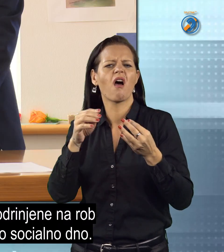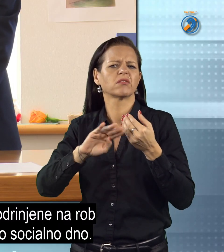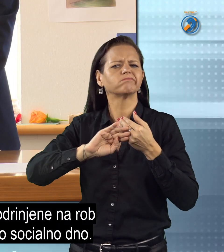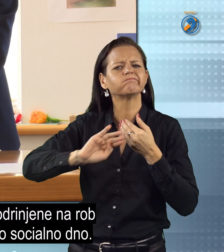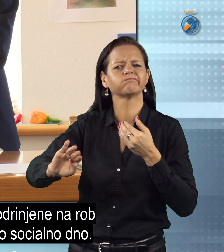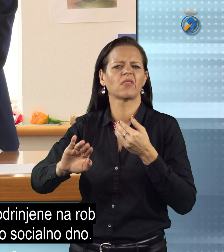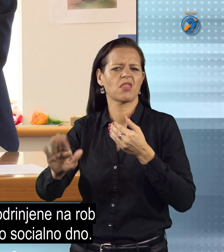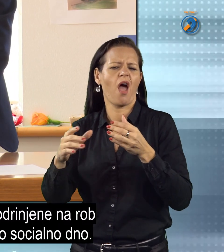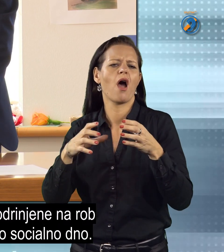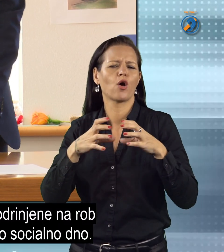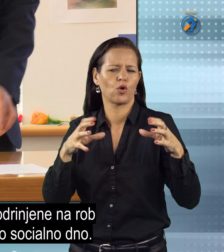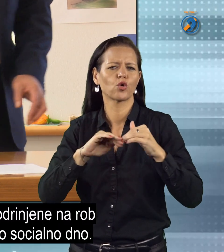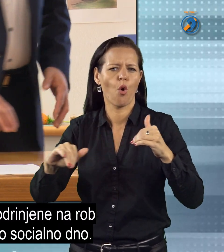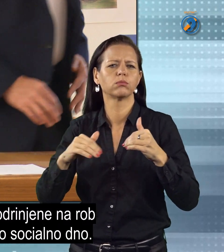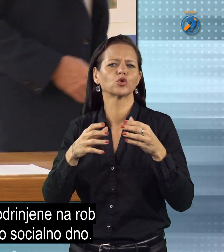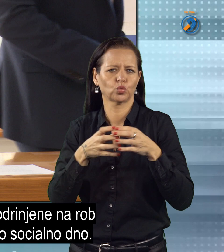njeno socialno dno.